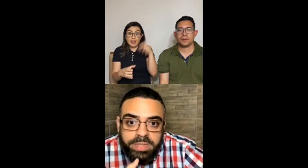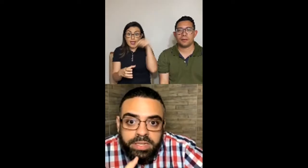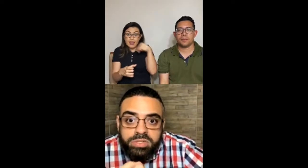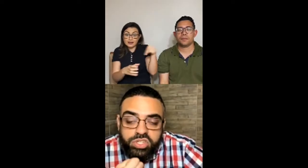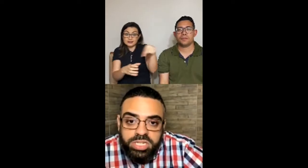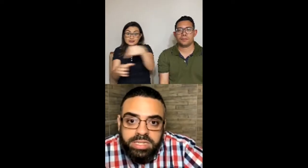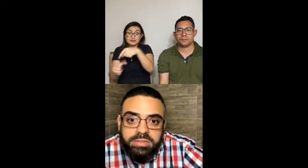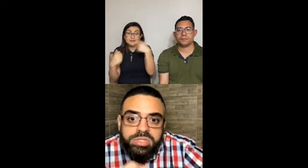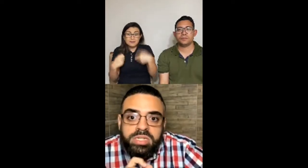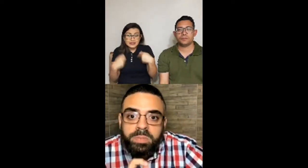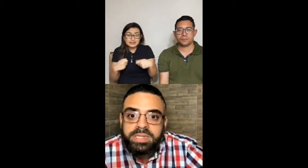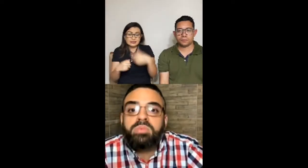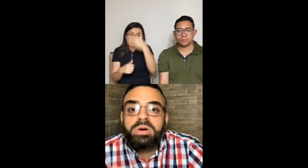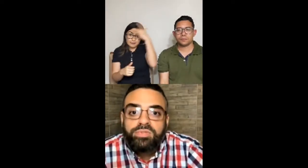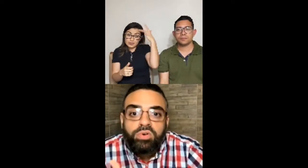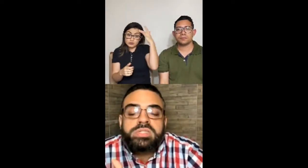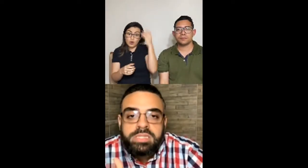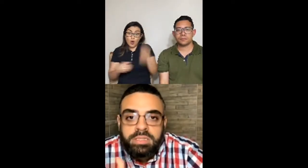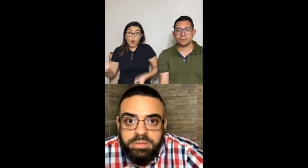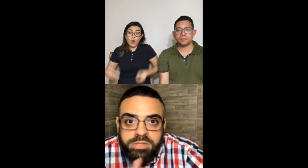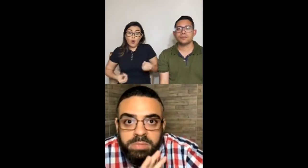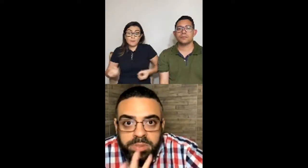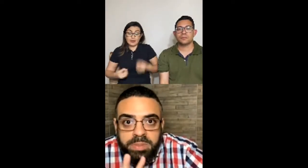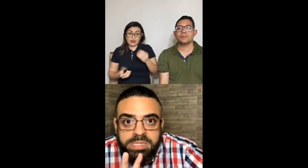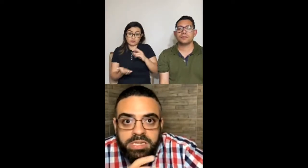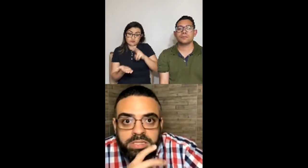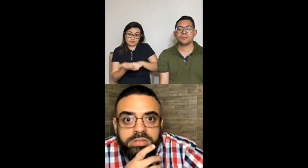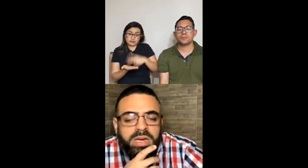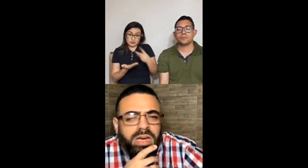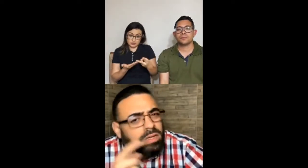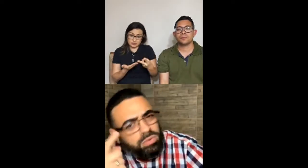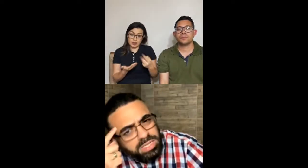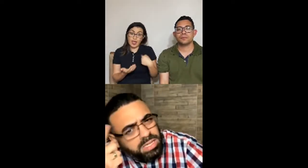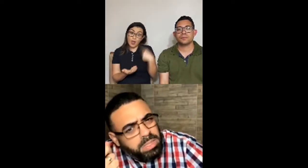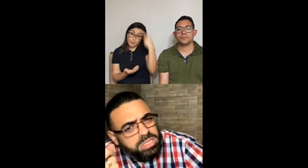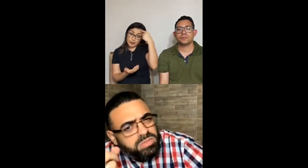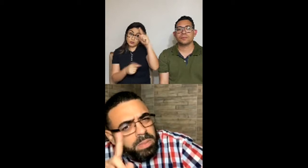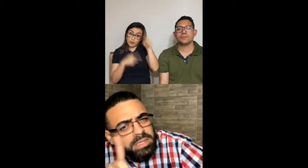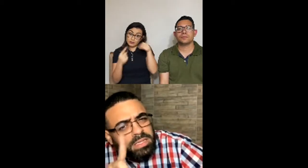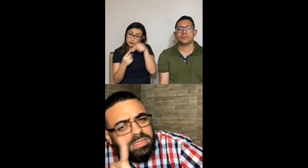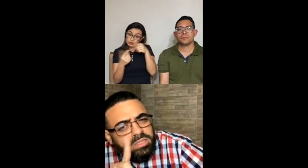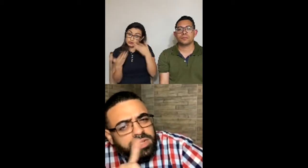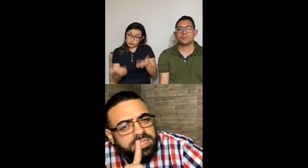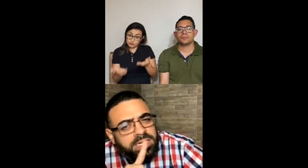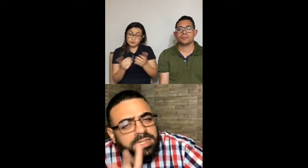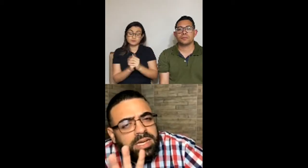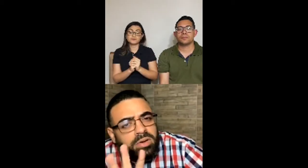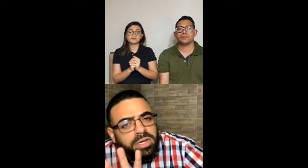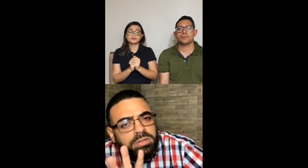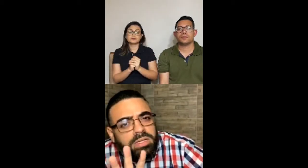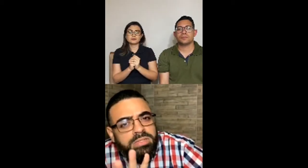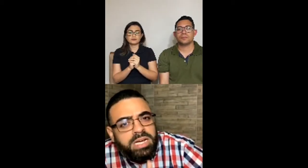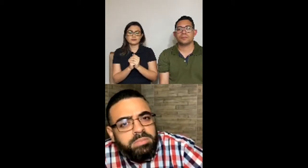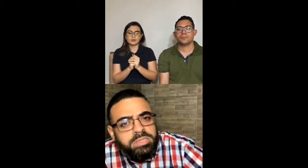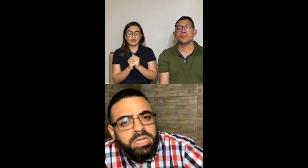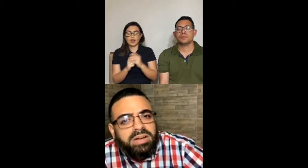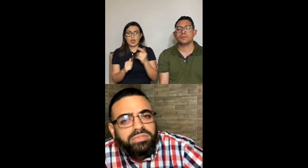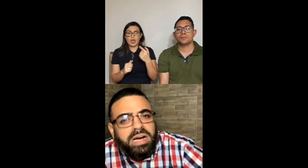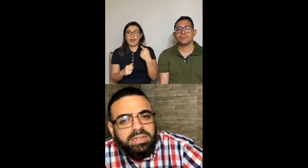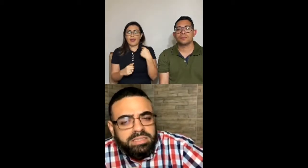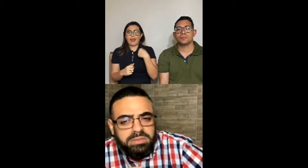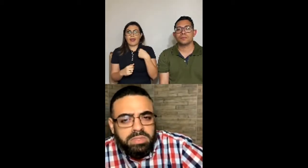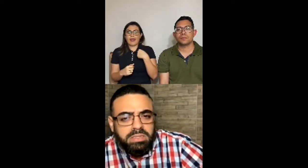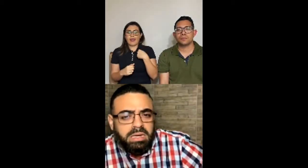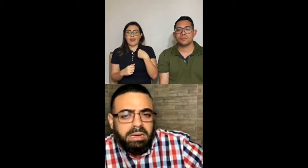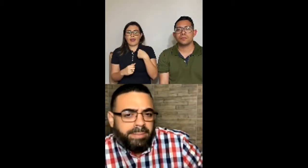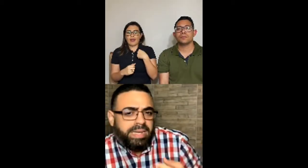equipes locais que estão traduzindo, precisam de obreiros de tradução para dar uma força. Eu sempre pensei nisso.